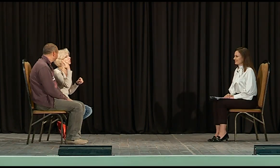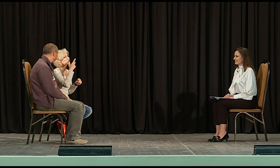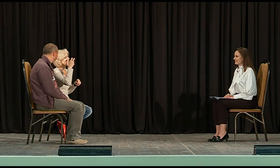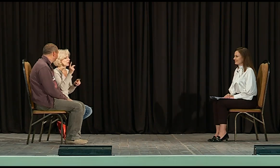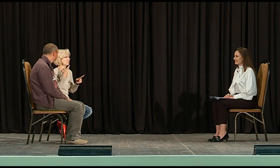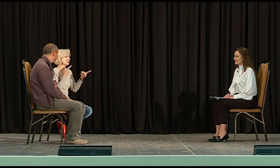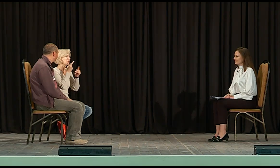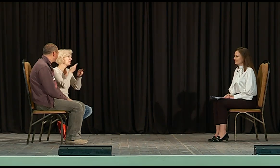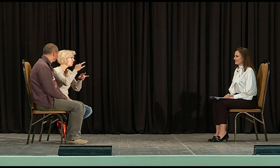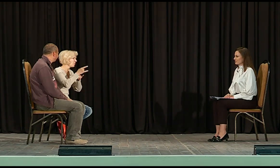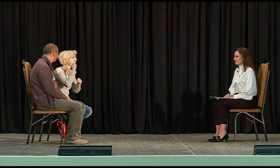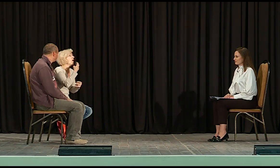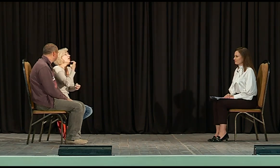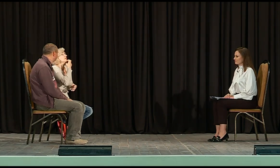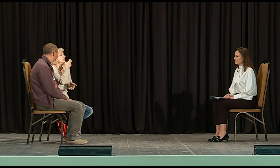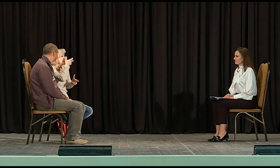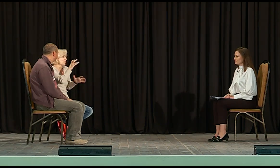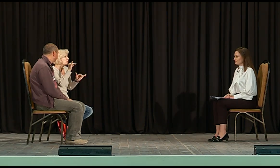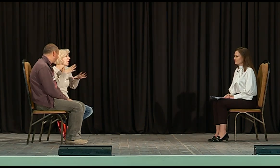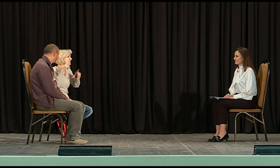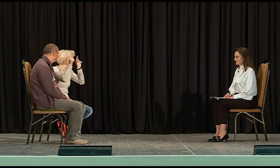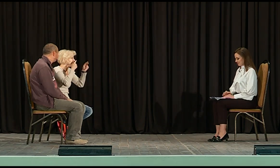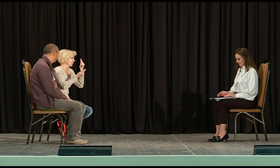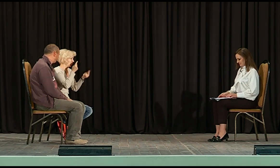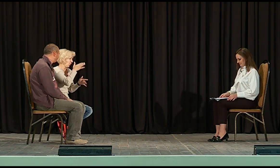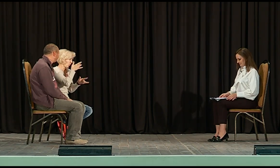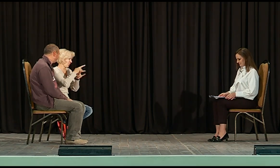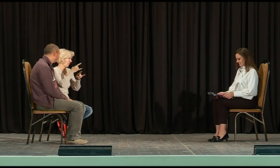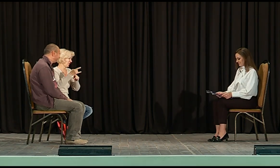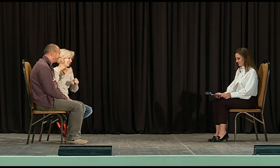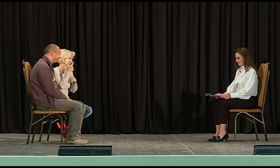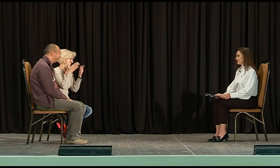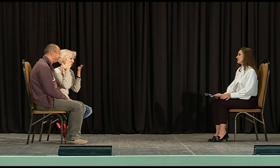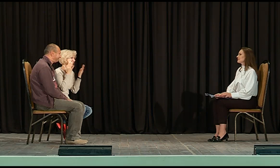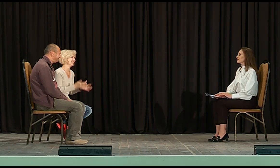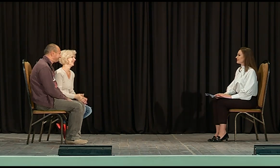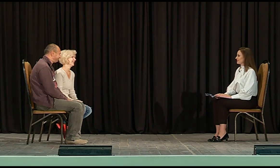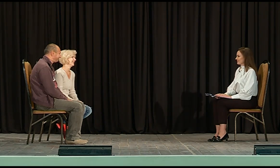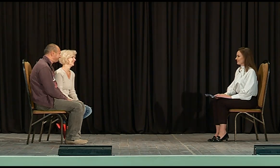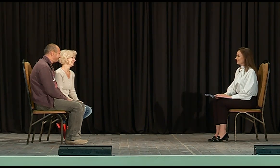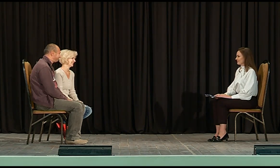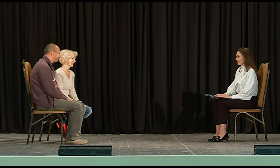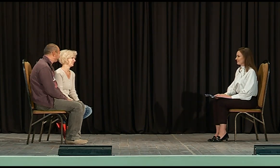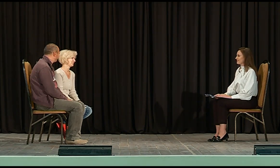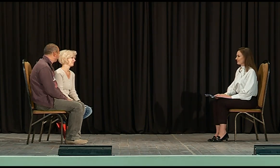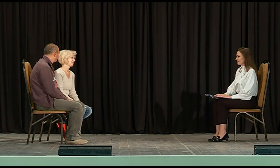Dacă ne ducem undeva împreună, facem glume și la oamenilor este foarte plăcut glumele